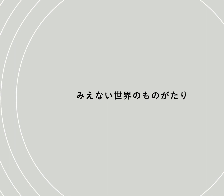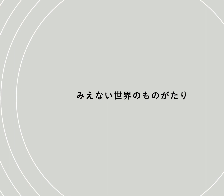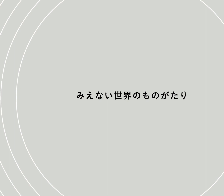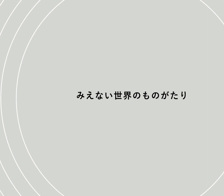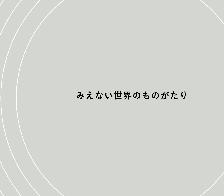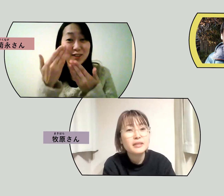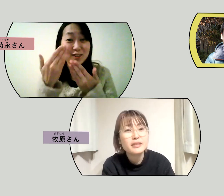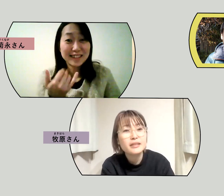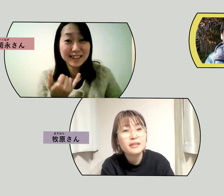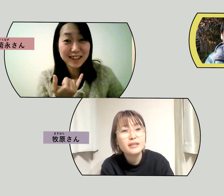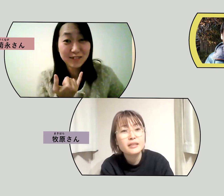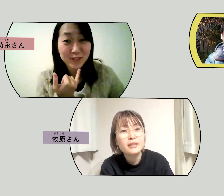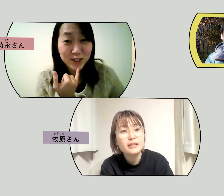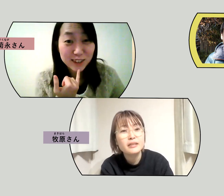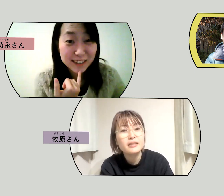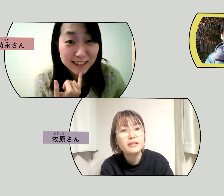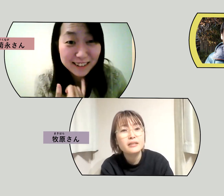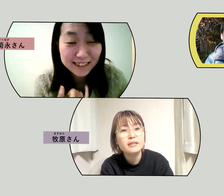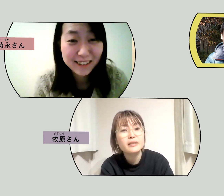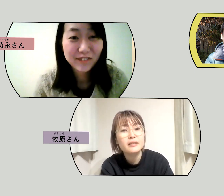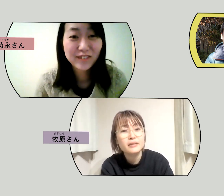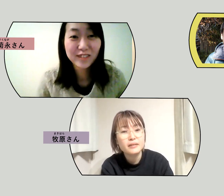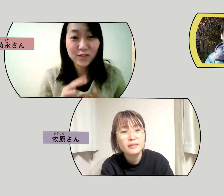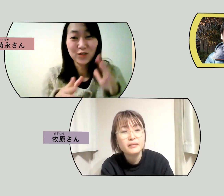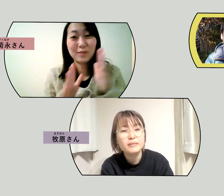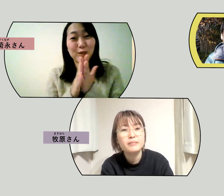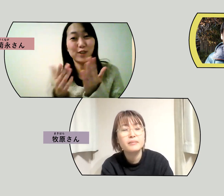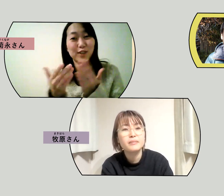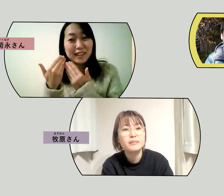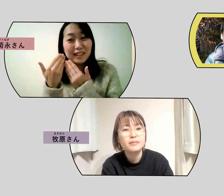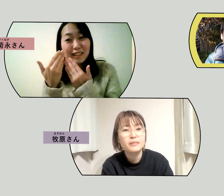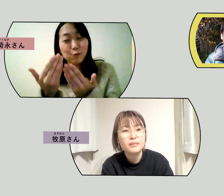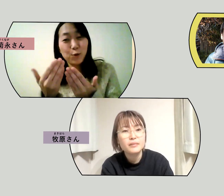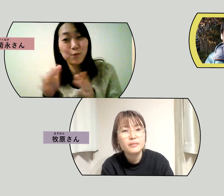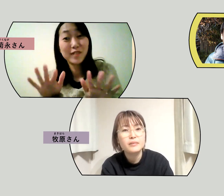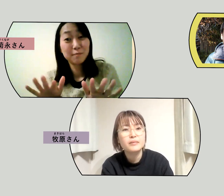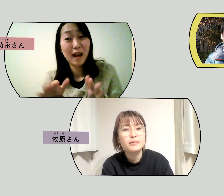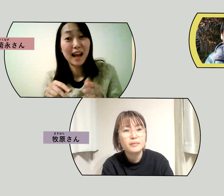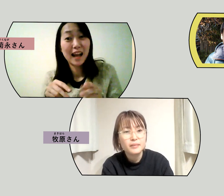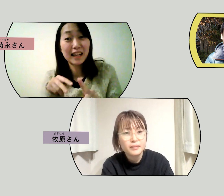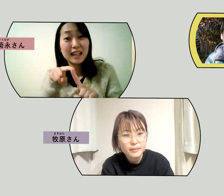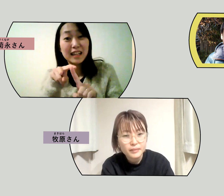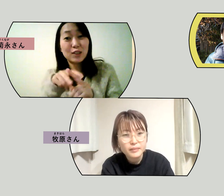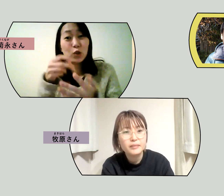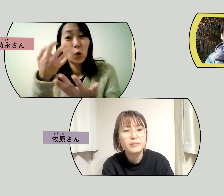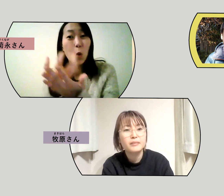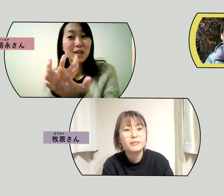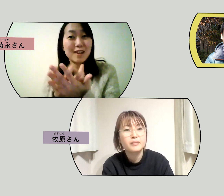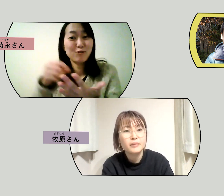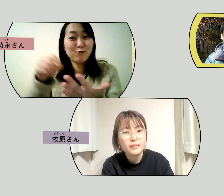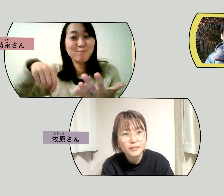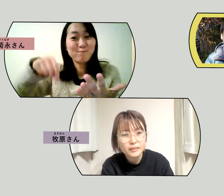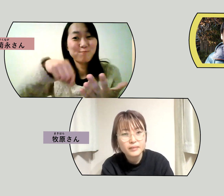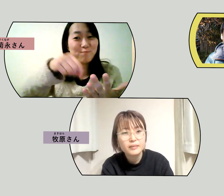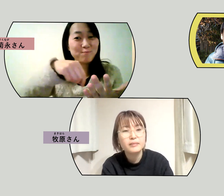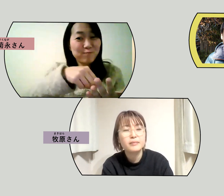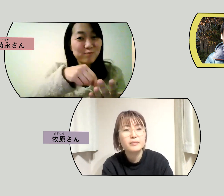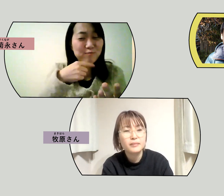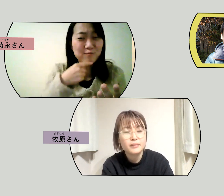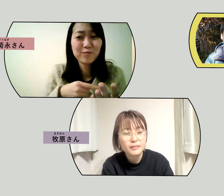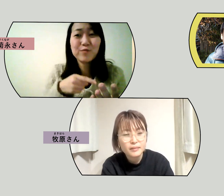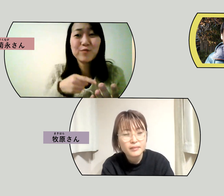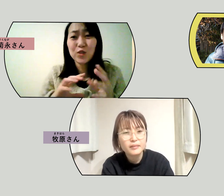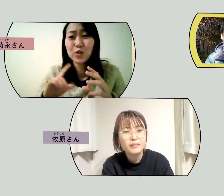ね逆に質問してもいいでしょうか藤本さんに質問です